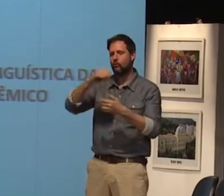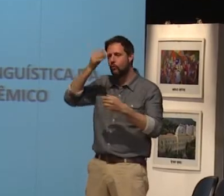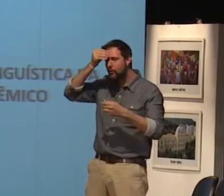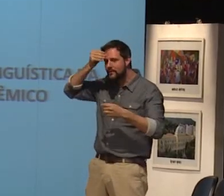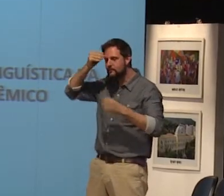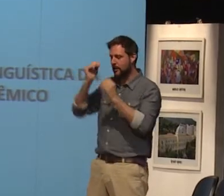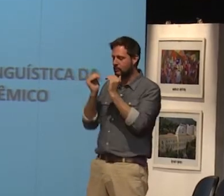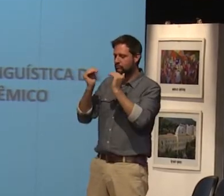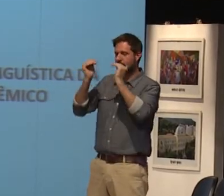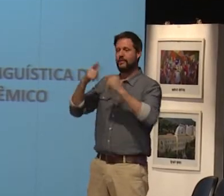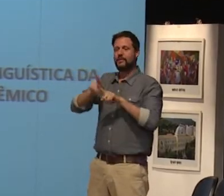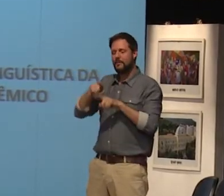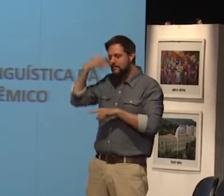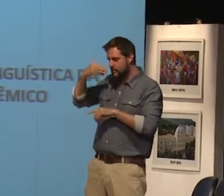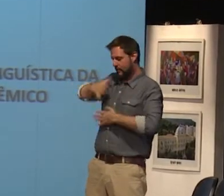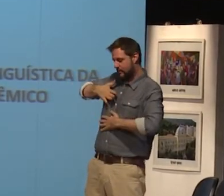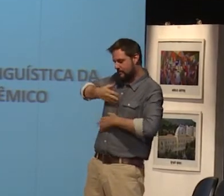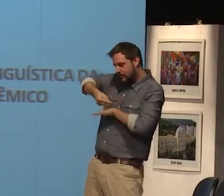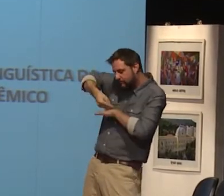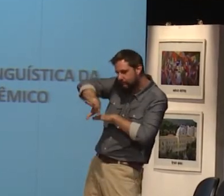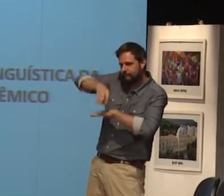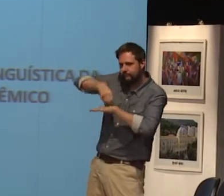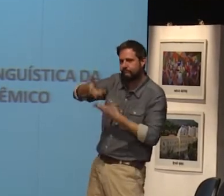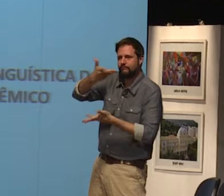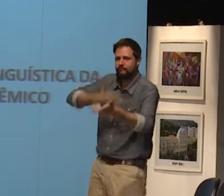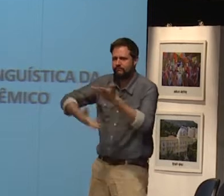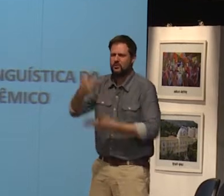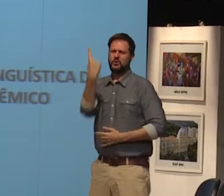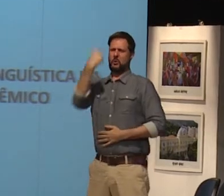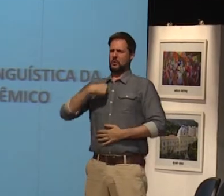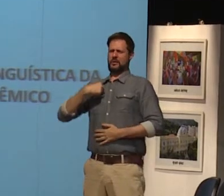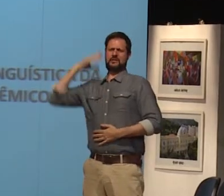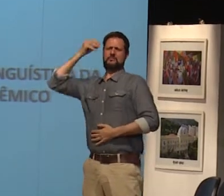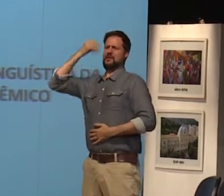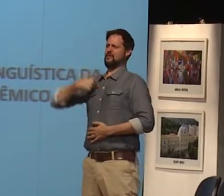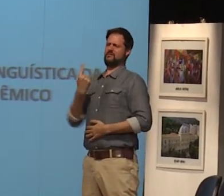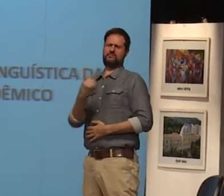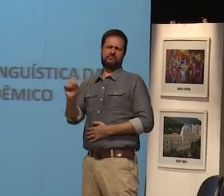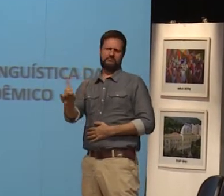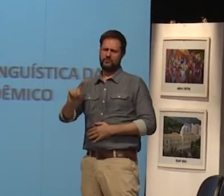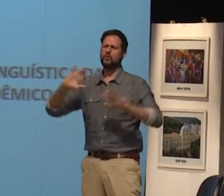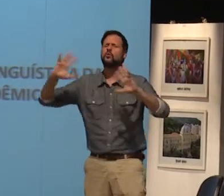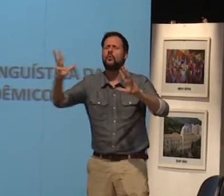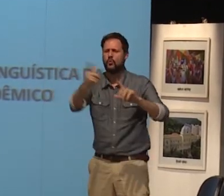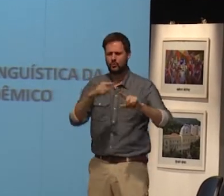vêm ocorrendo, dos nossos conhecimentos sobre essas experiências. Então, eu vou estar passando um pouquinho aqui da minha experiência. Não é só a minha experiência,